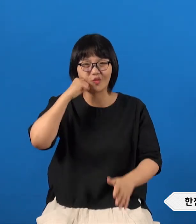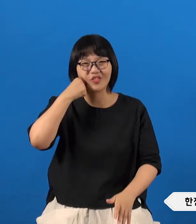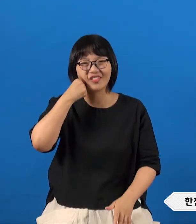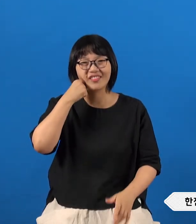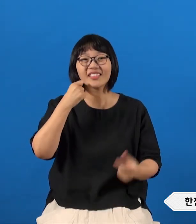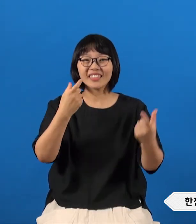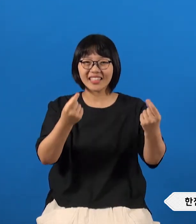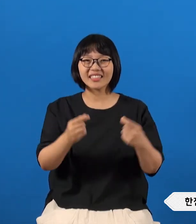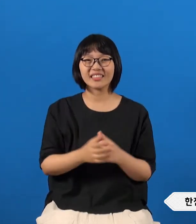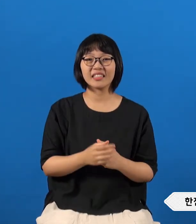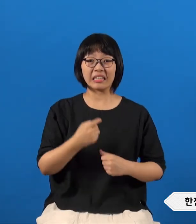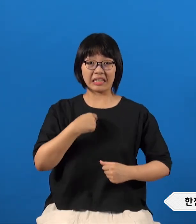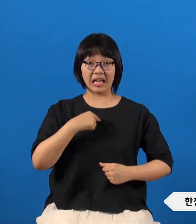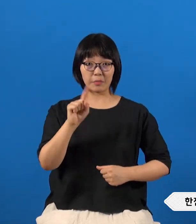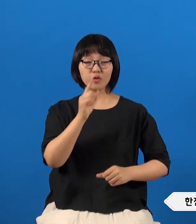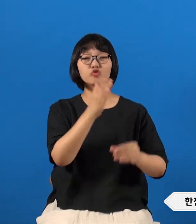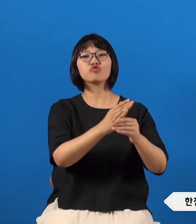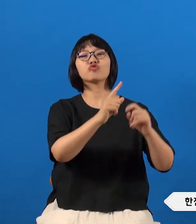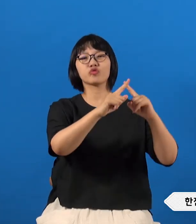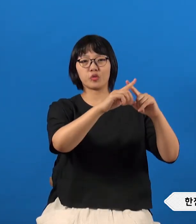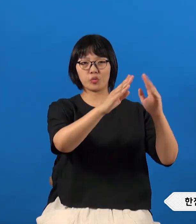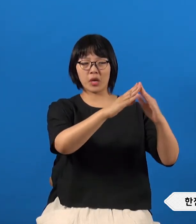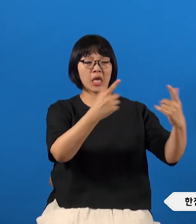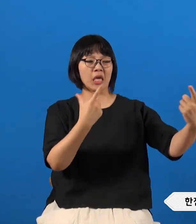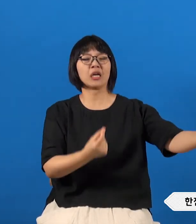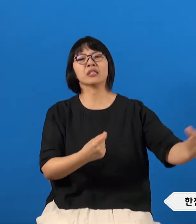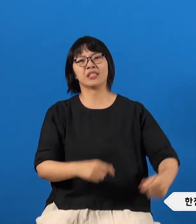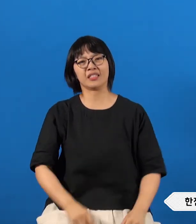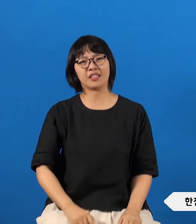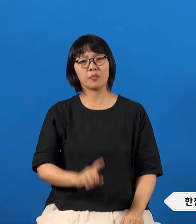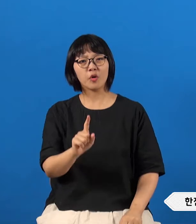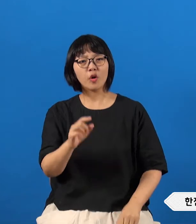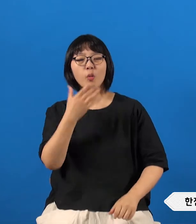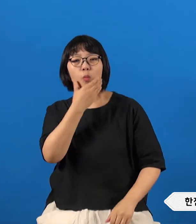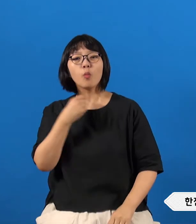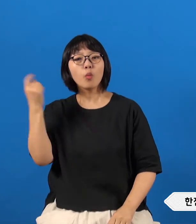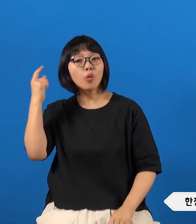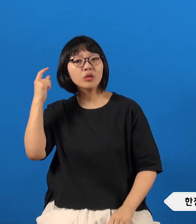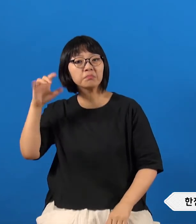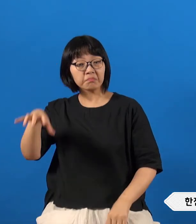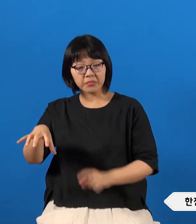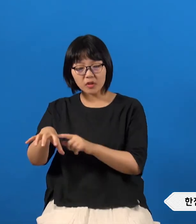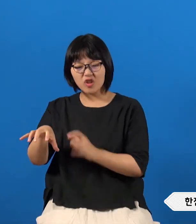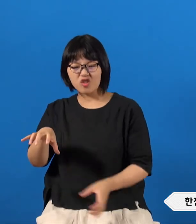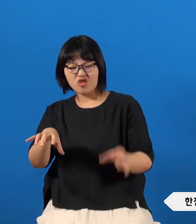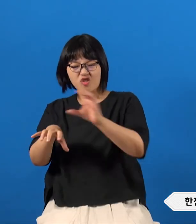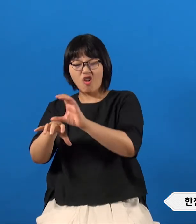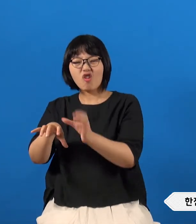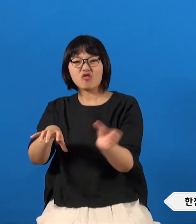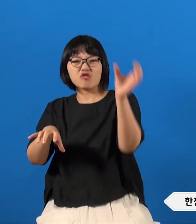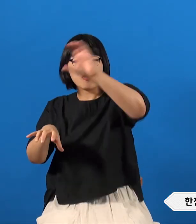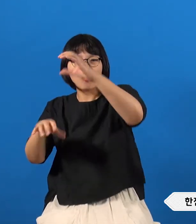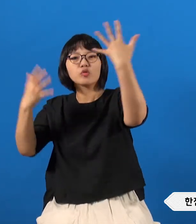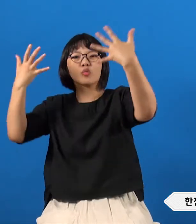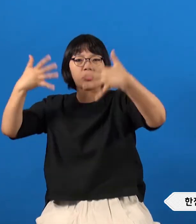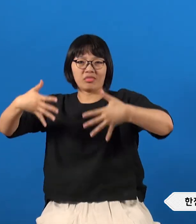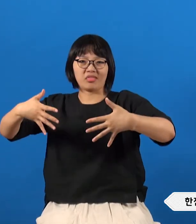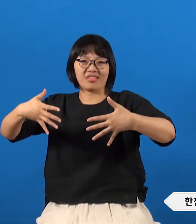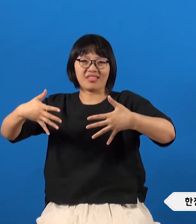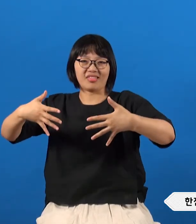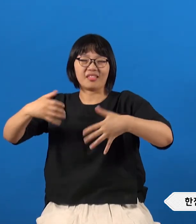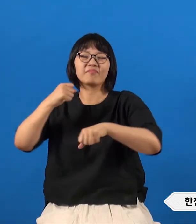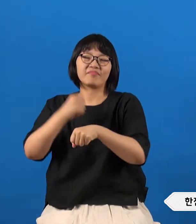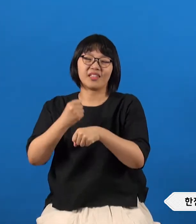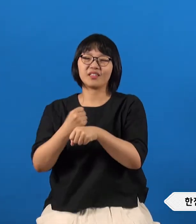중세 교회 같은 잘못을 저도 되풀이한 것입니다. 자꾸 뭘 첨가하려고 한 것입니다. 그러다가